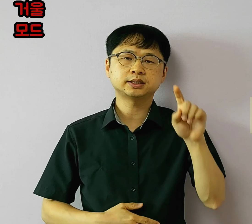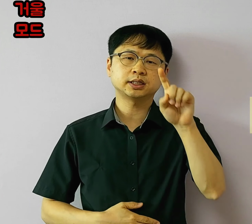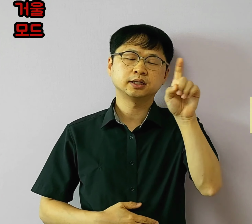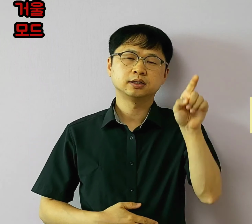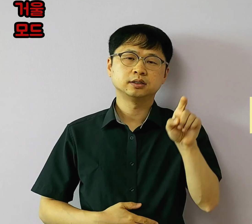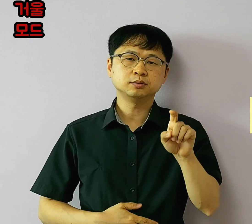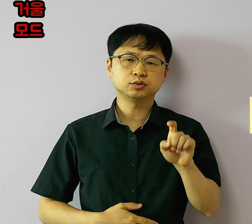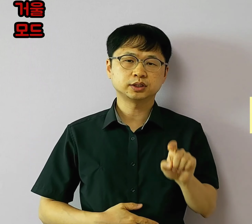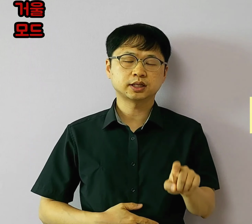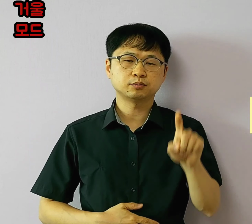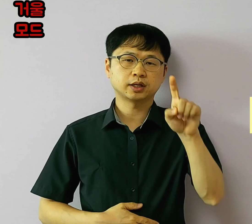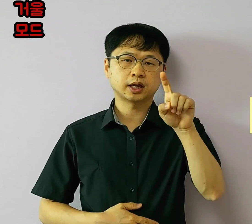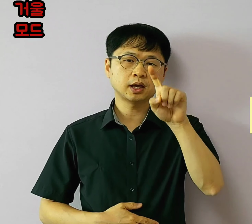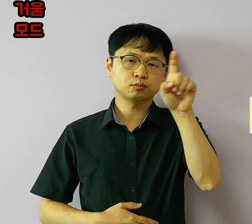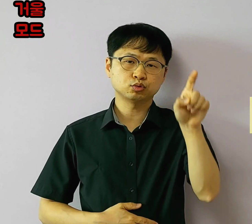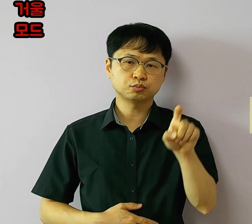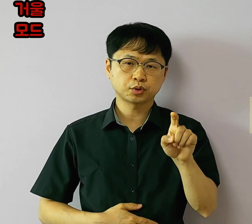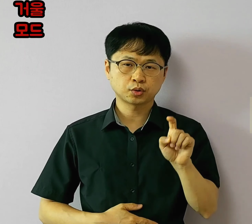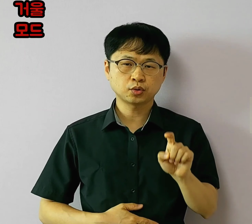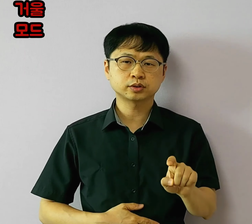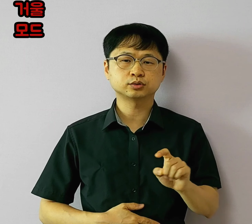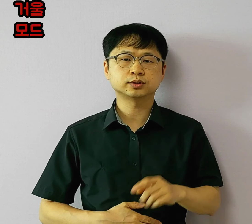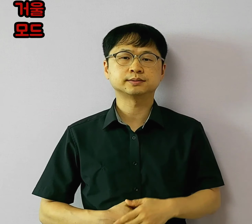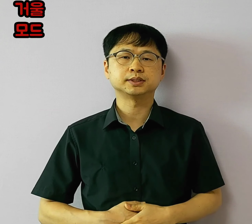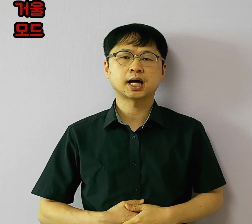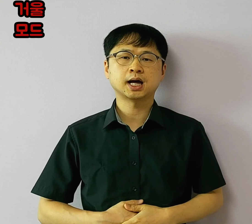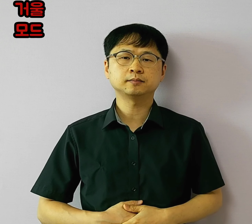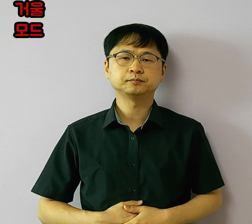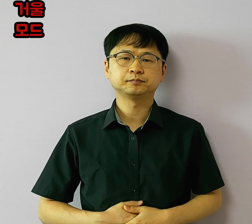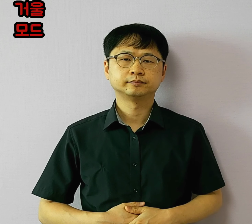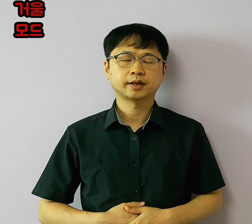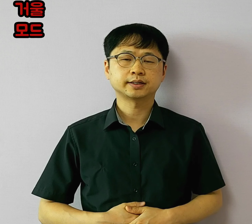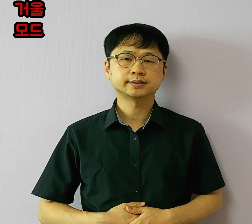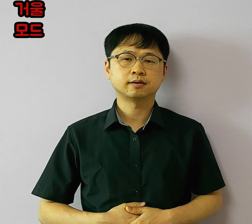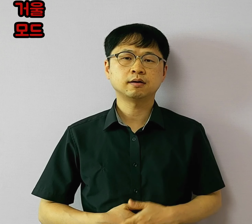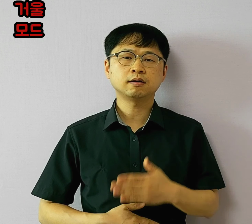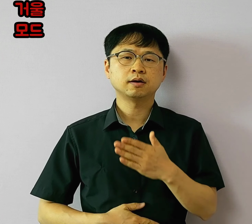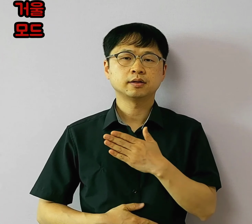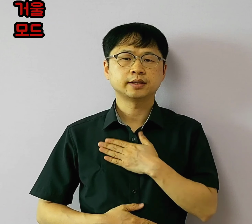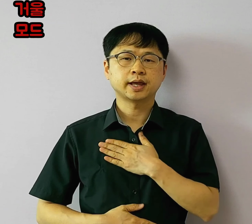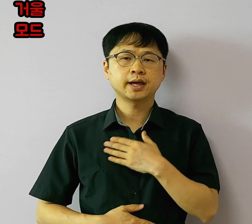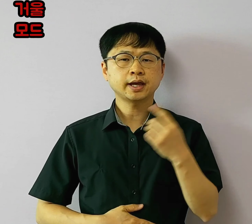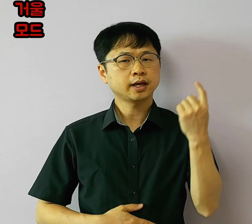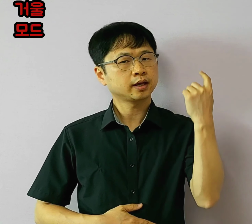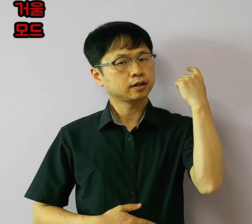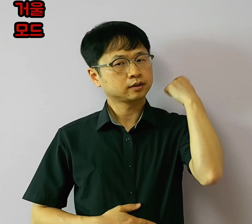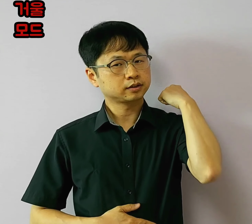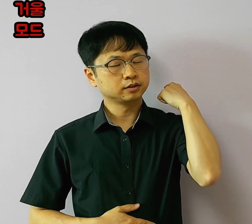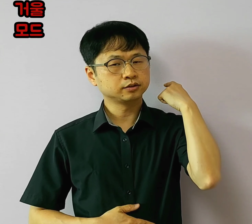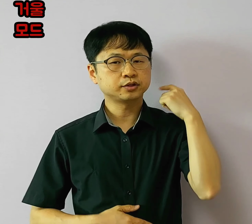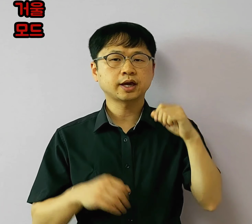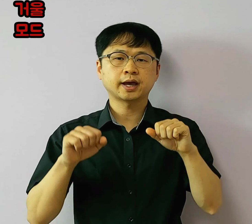있는지 의문이기 때문에 물음표 그려주었습니다. 네, 그래서 내 등